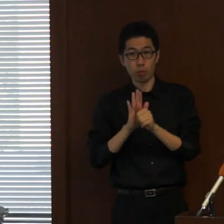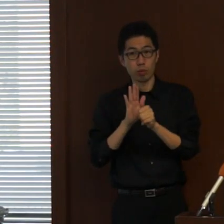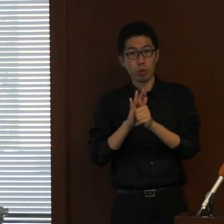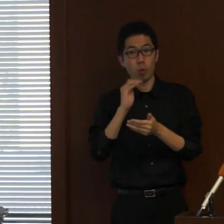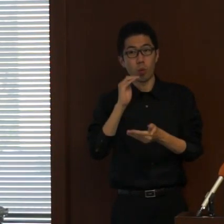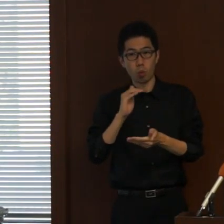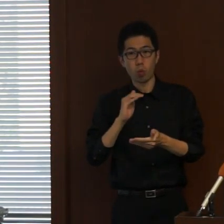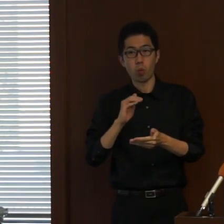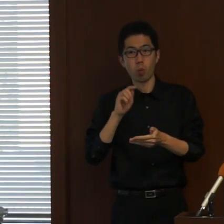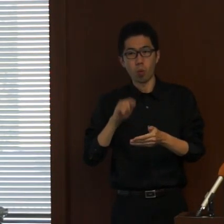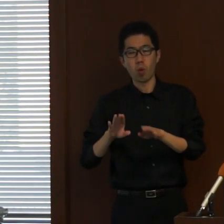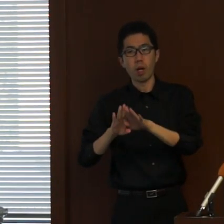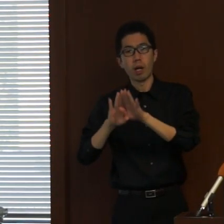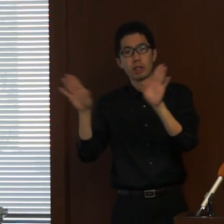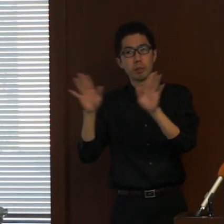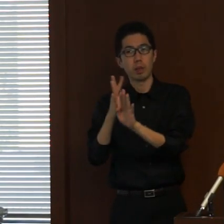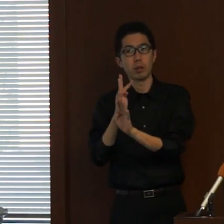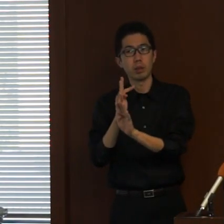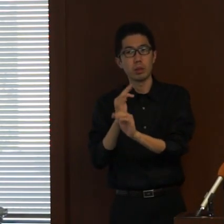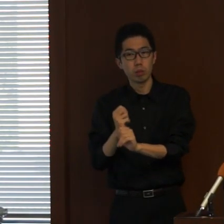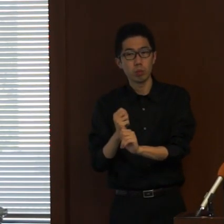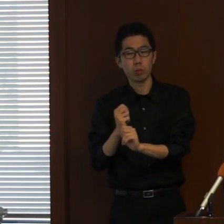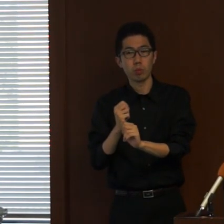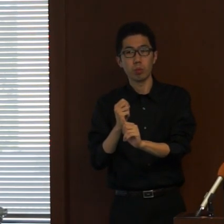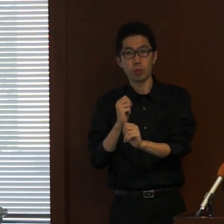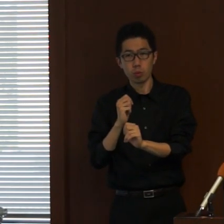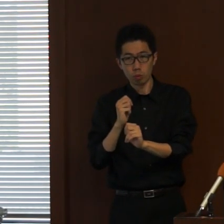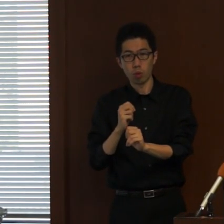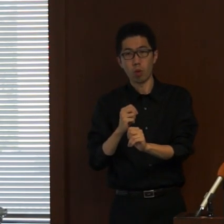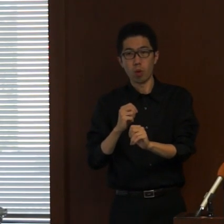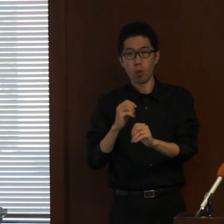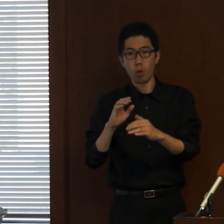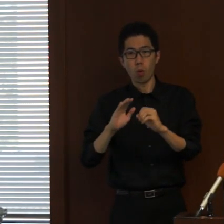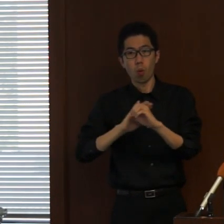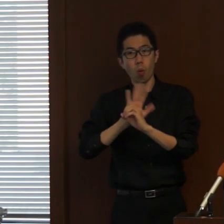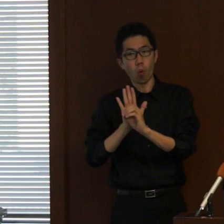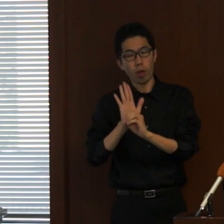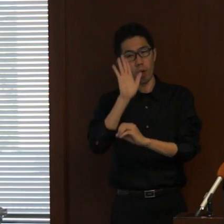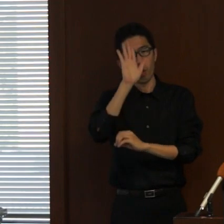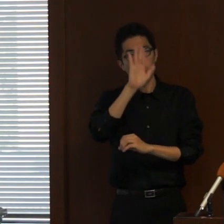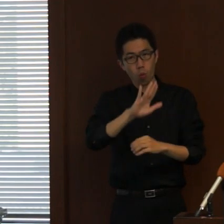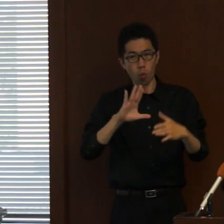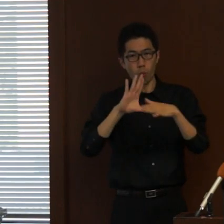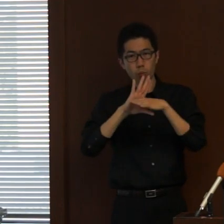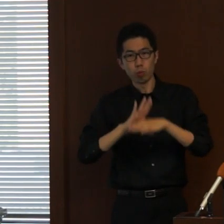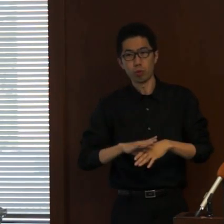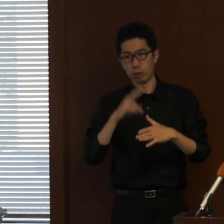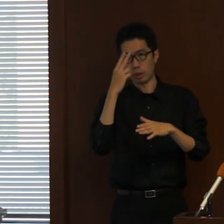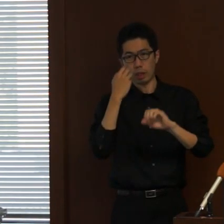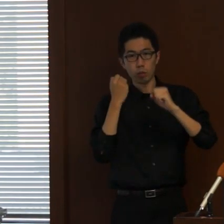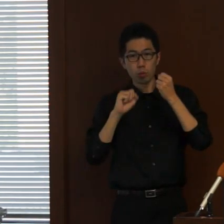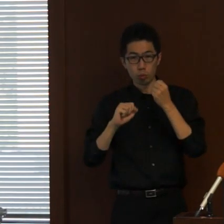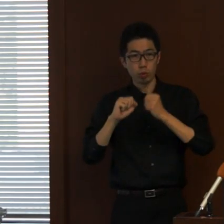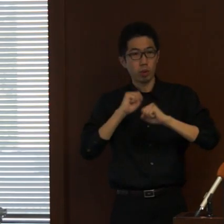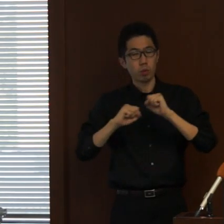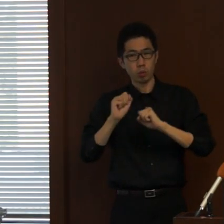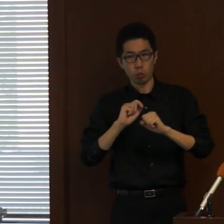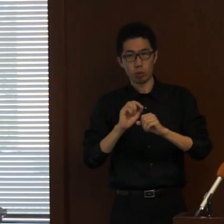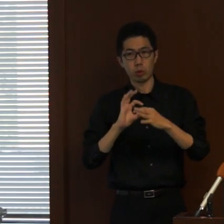と、このコロナ後の文化芸術の在り方についてはどのように知事はなっていくというふうに考えられますか。 これ